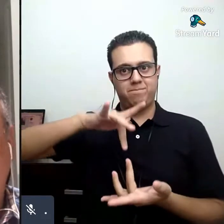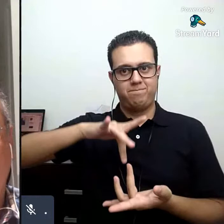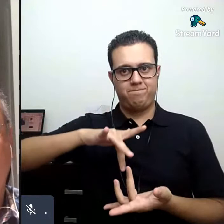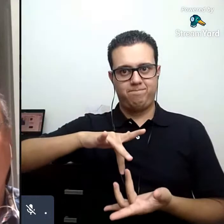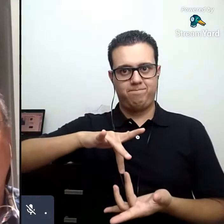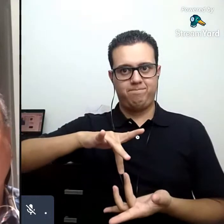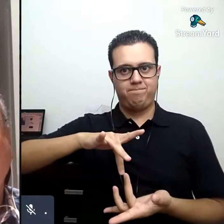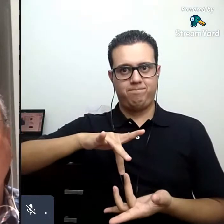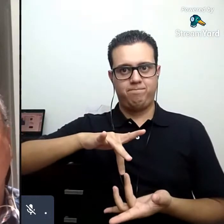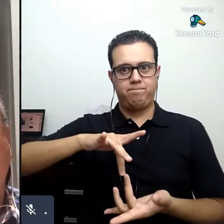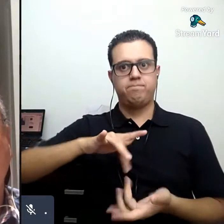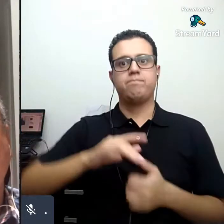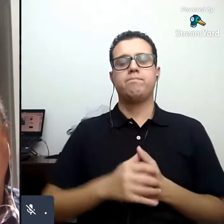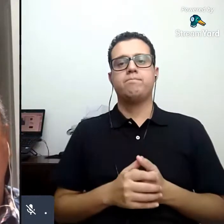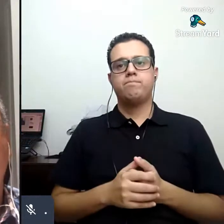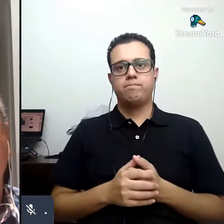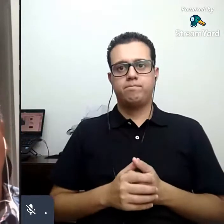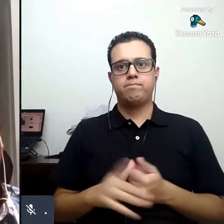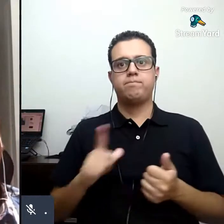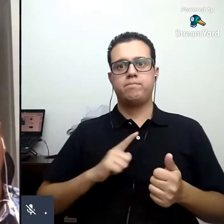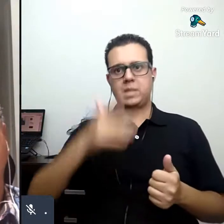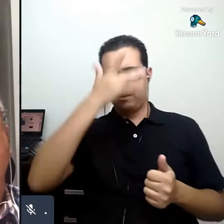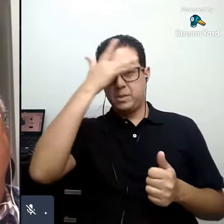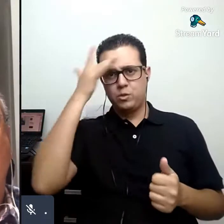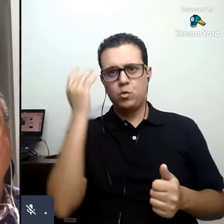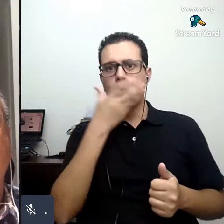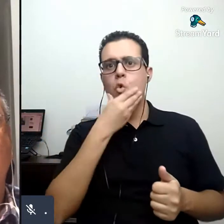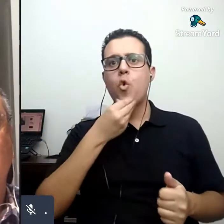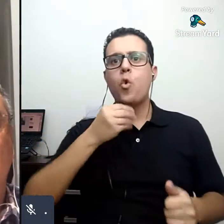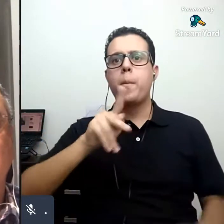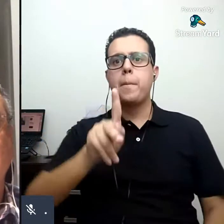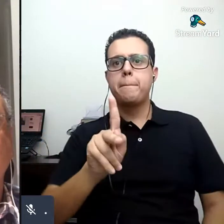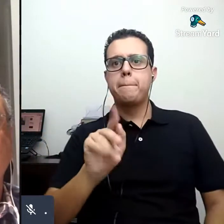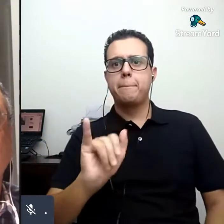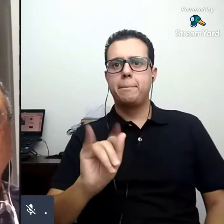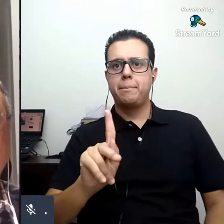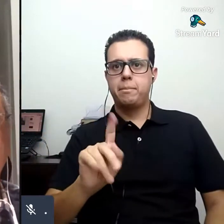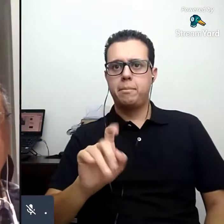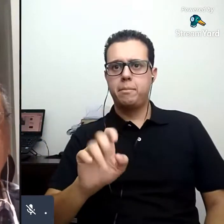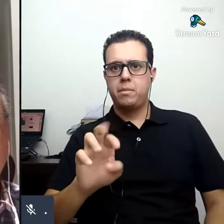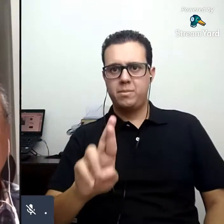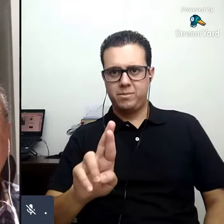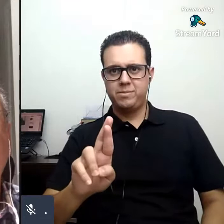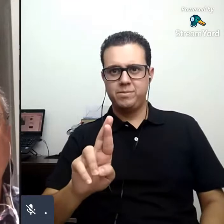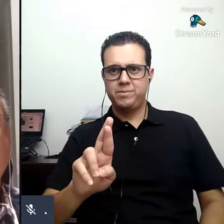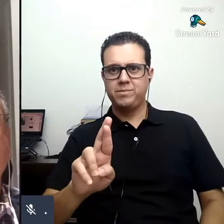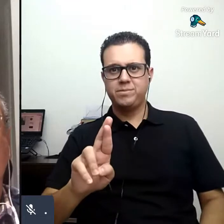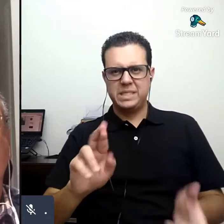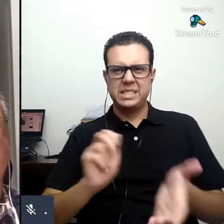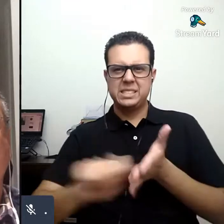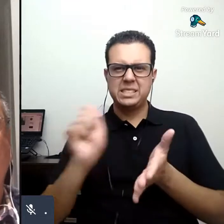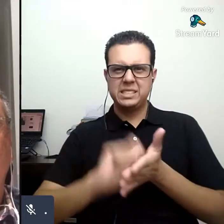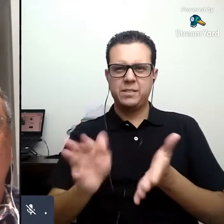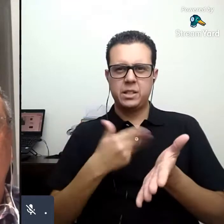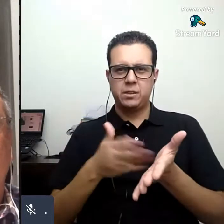Um autor famoso chamado John Piper, alguns anos atrás, ele foi acometido de